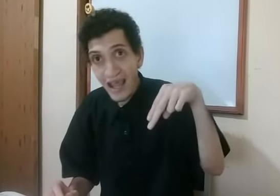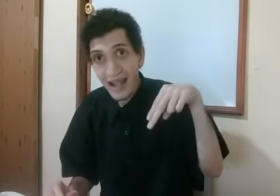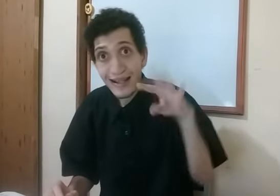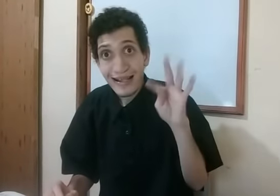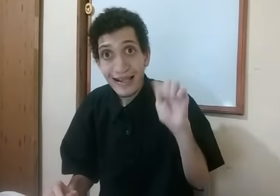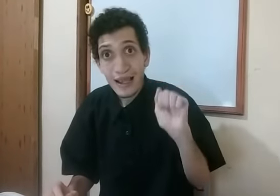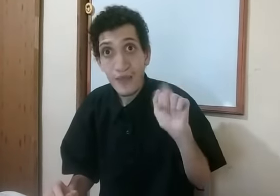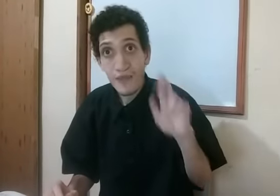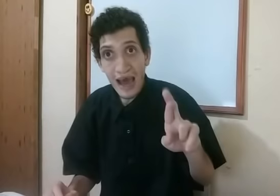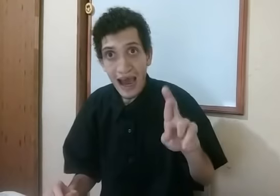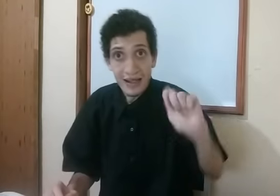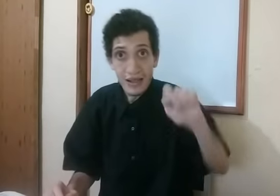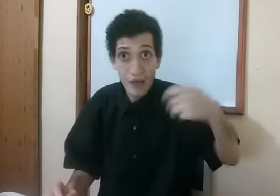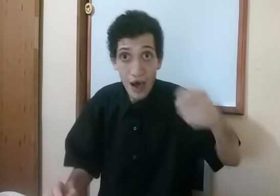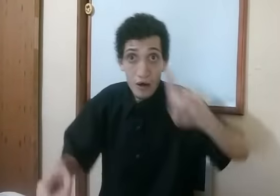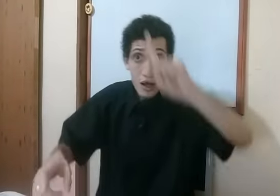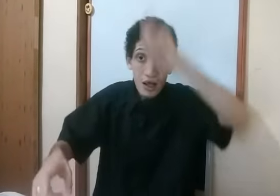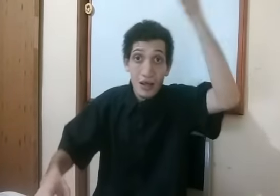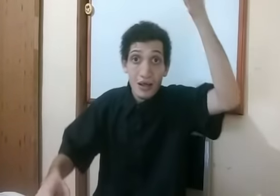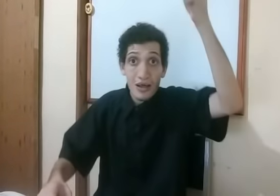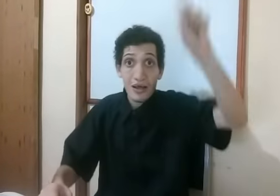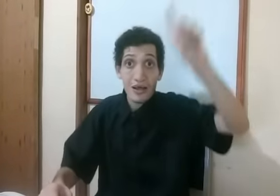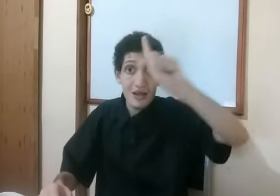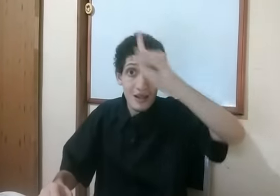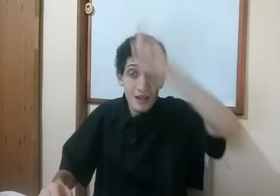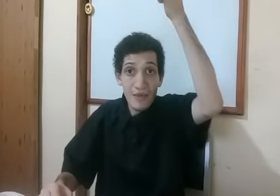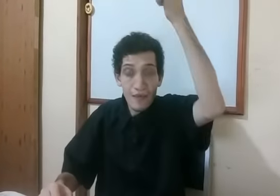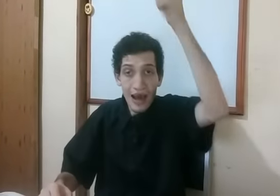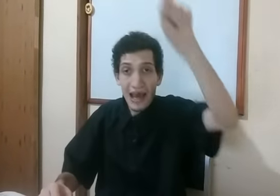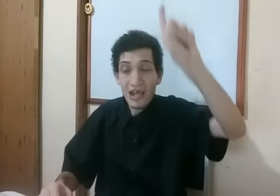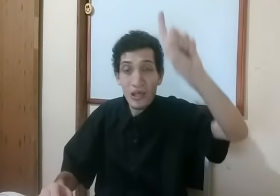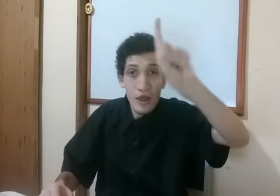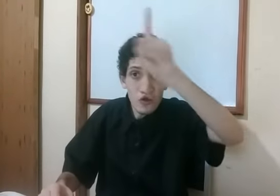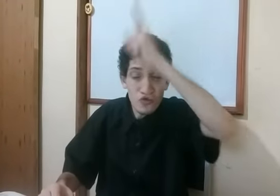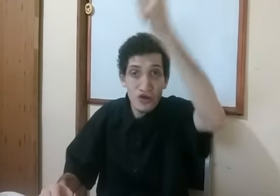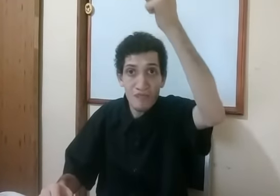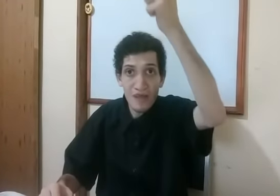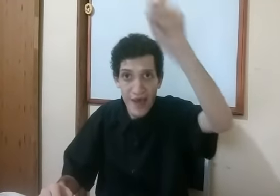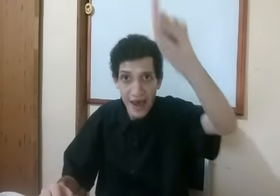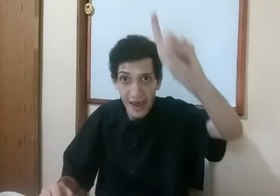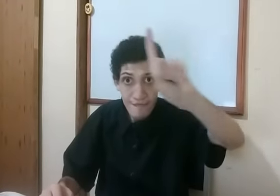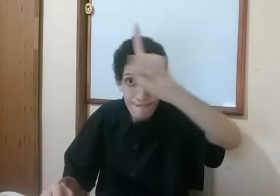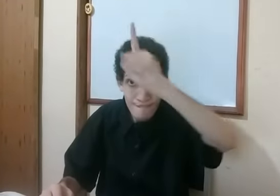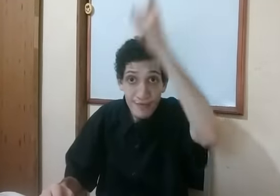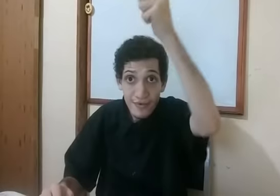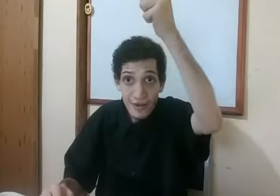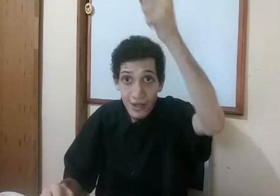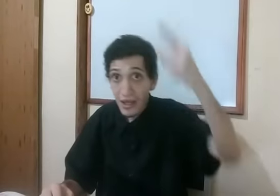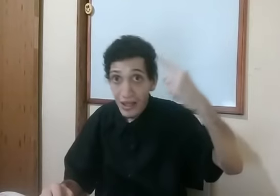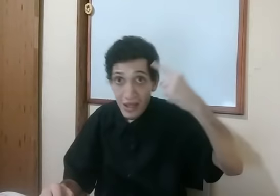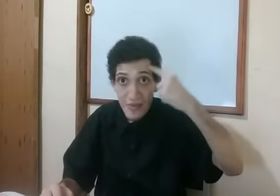Vem. Tá, sinal. Inventar. É que nem surgir uma ideia.